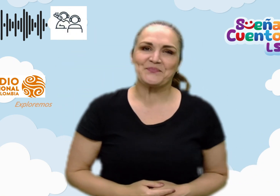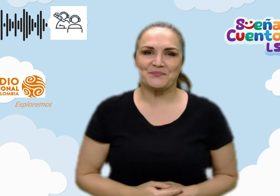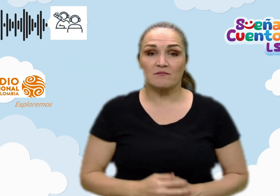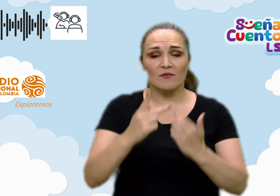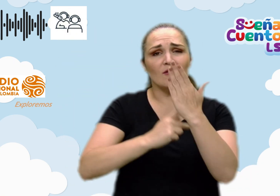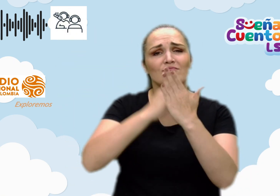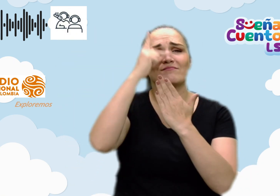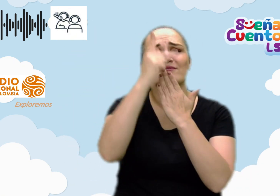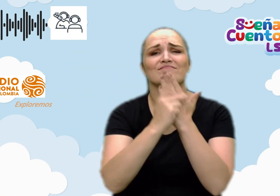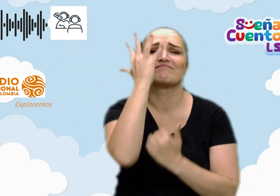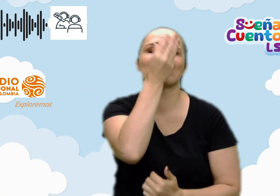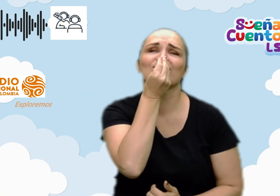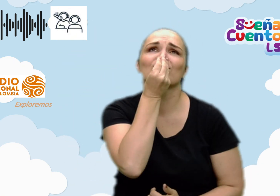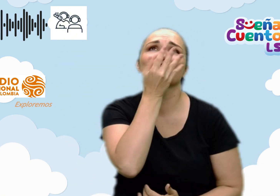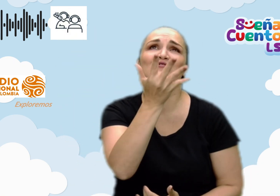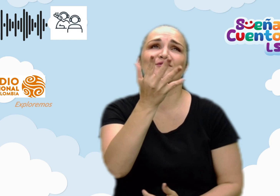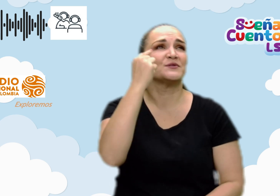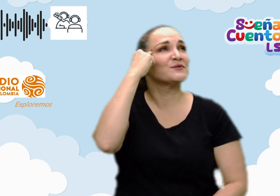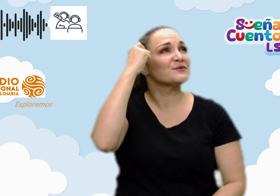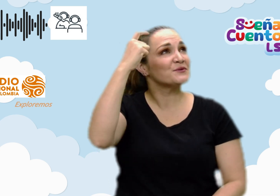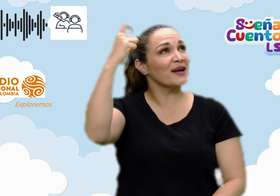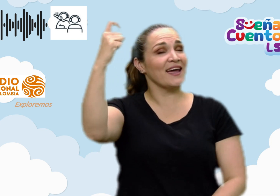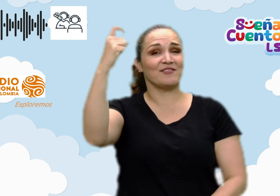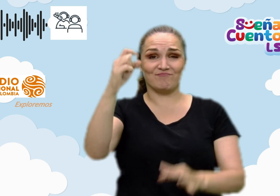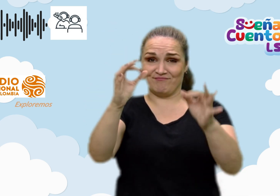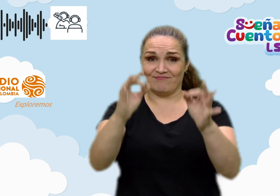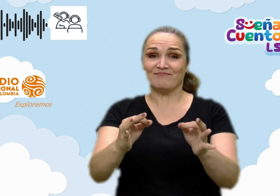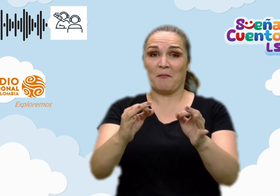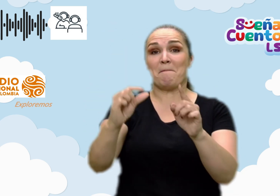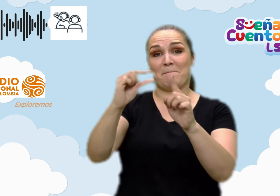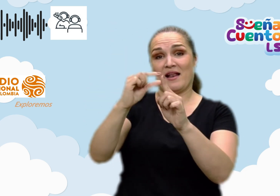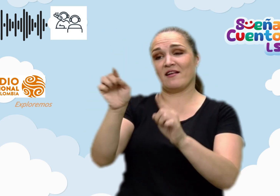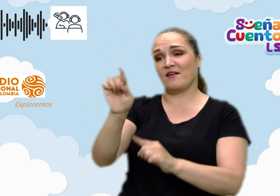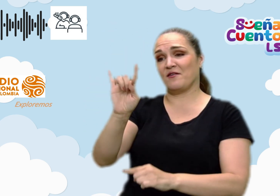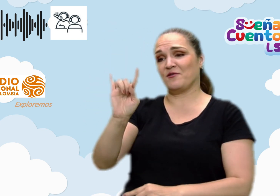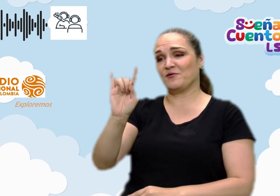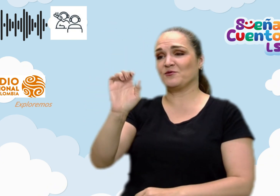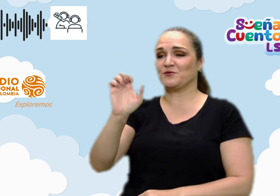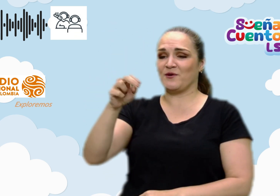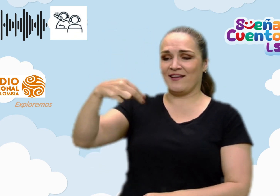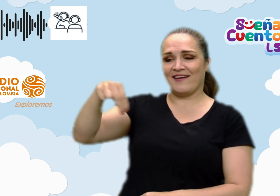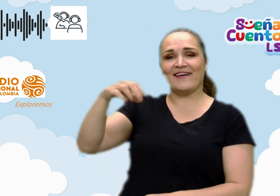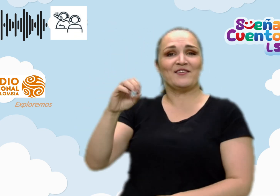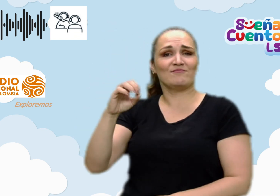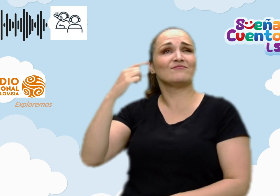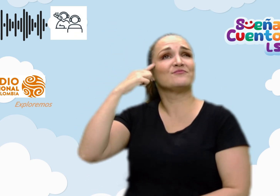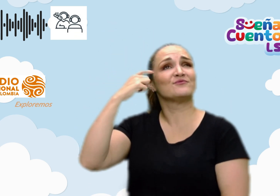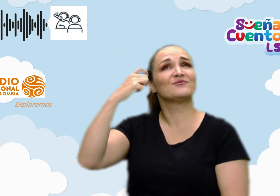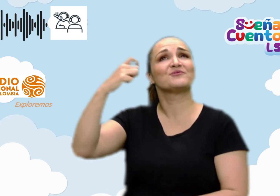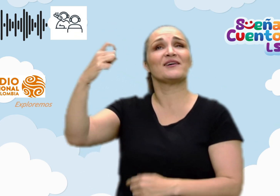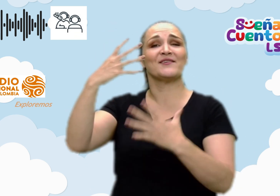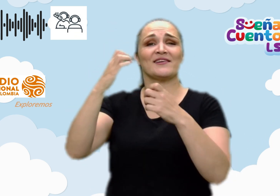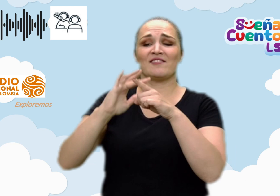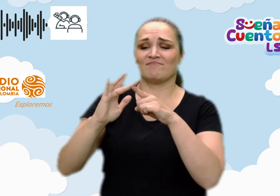Bien, primero es un proyecto hermoso, de sueño, así total, la palabra lo dice todo, es un sueño.